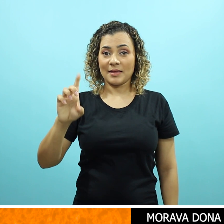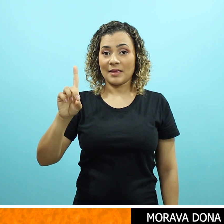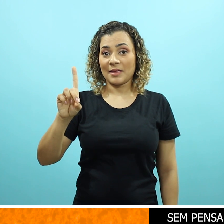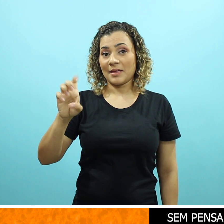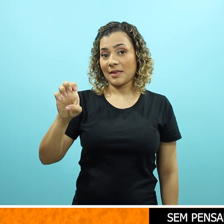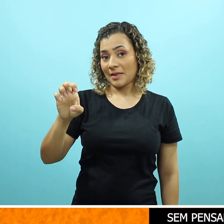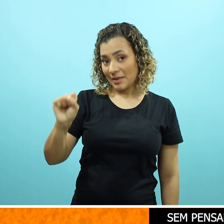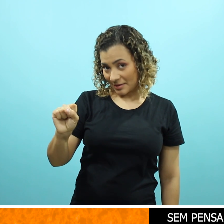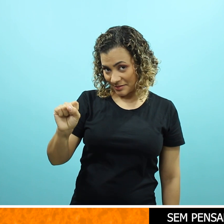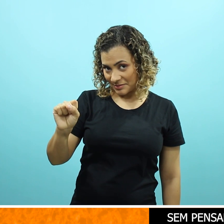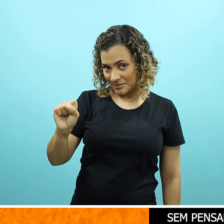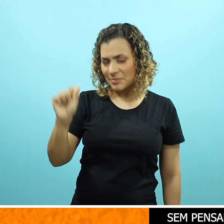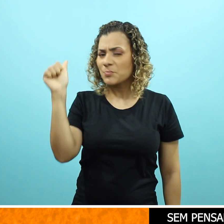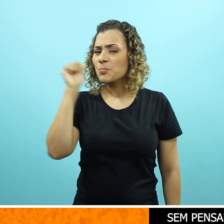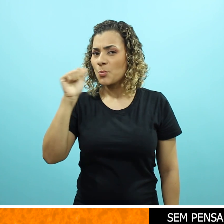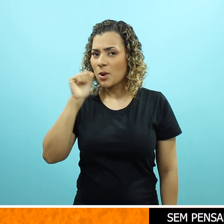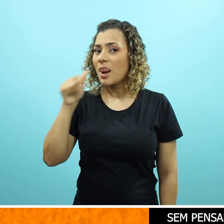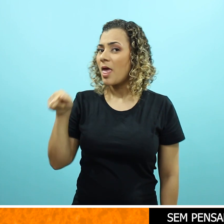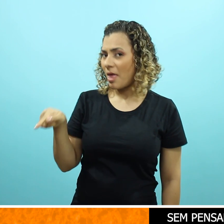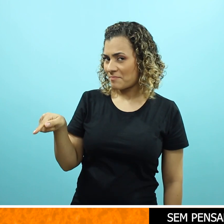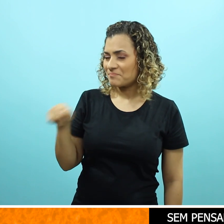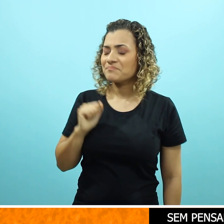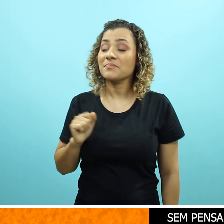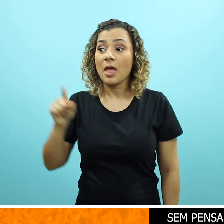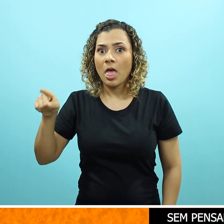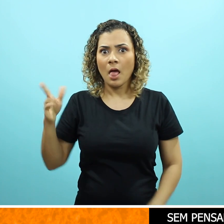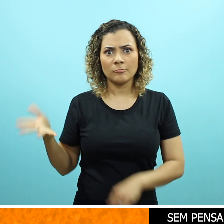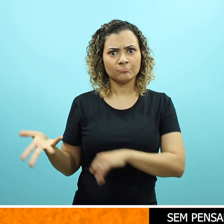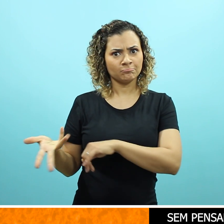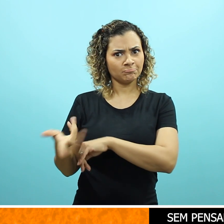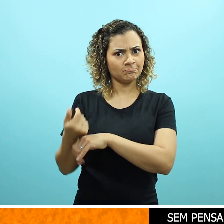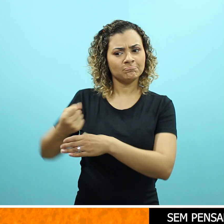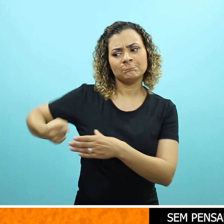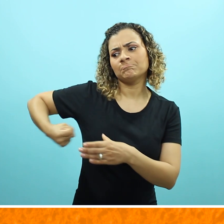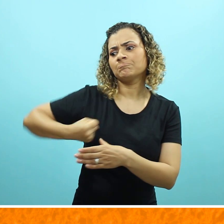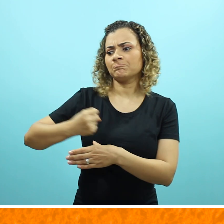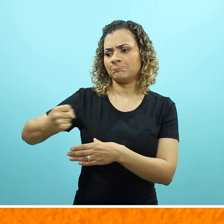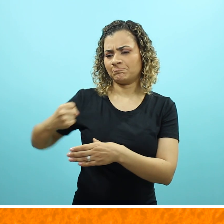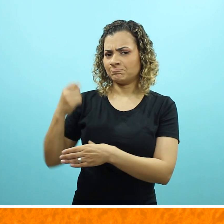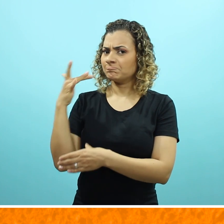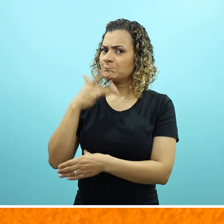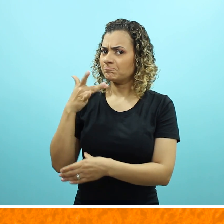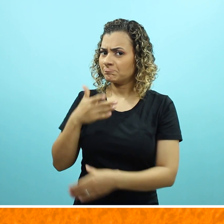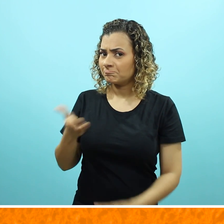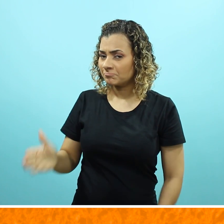cheia, e sem pensar duas vezes, correu até lá.